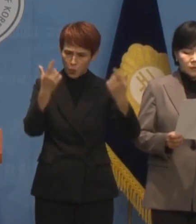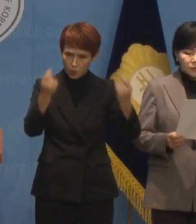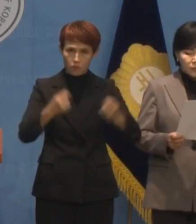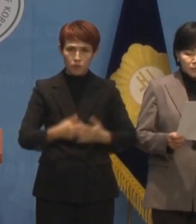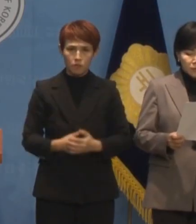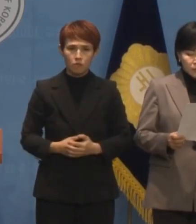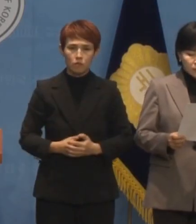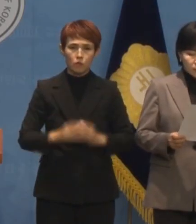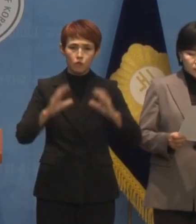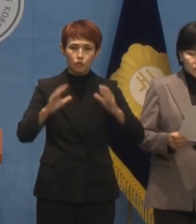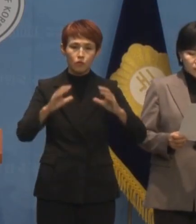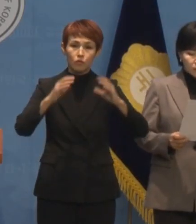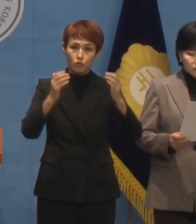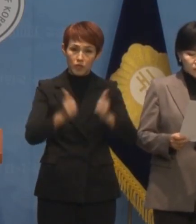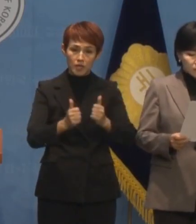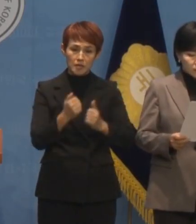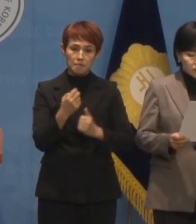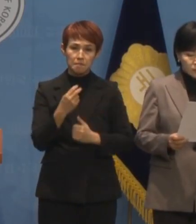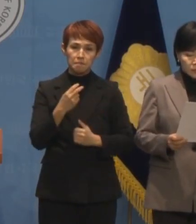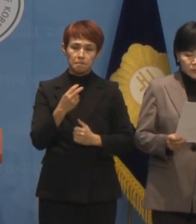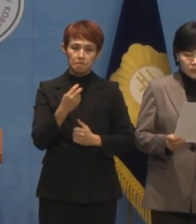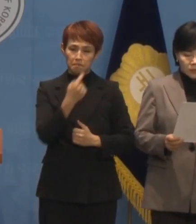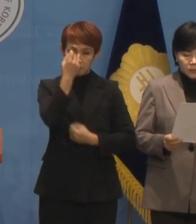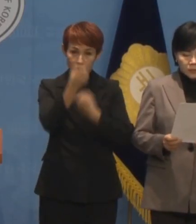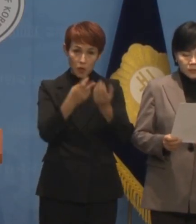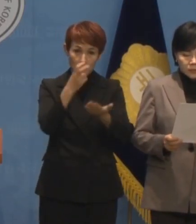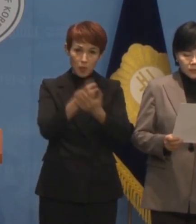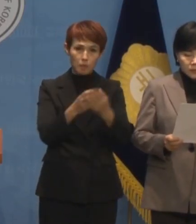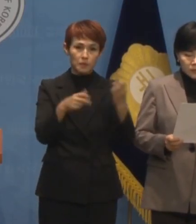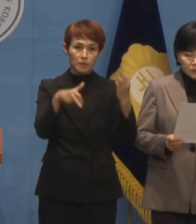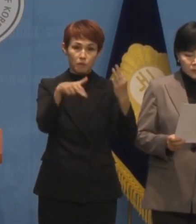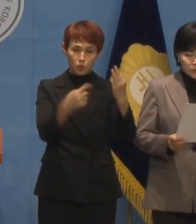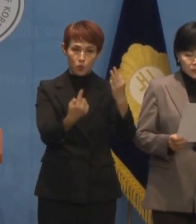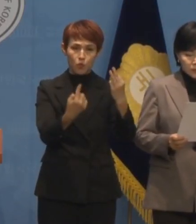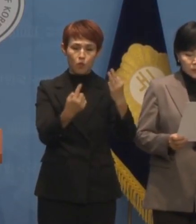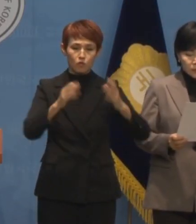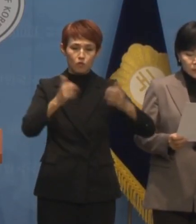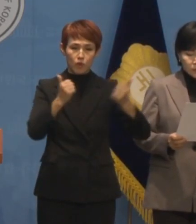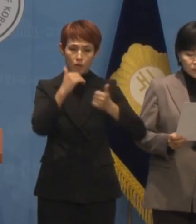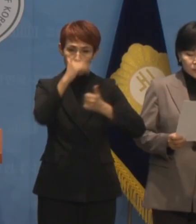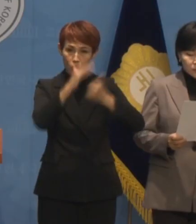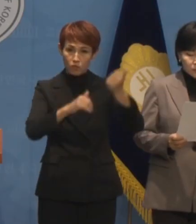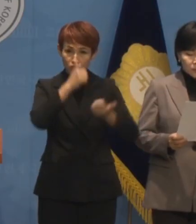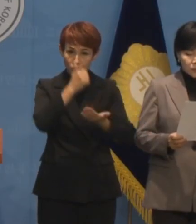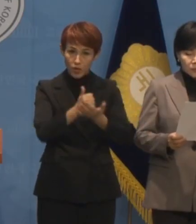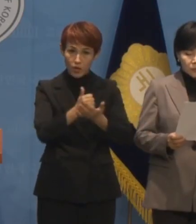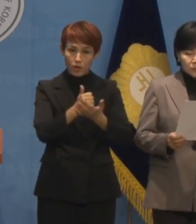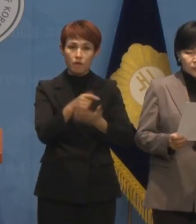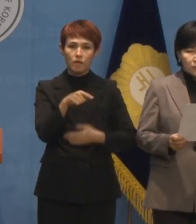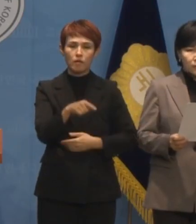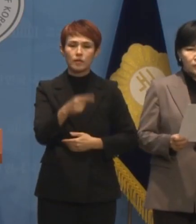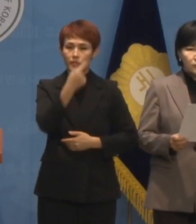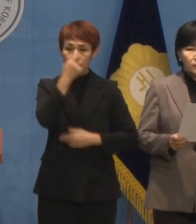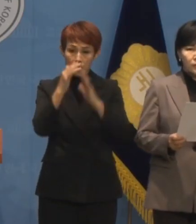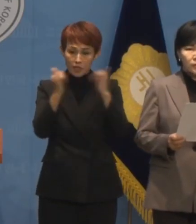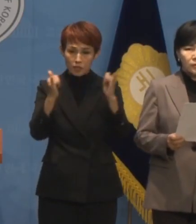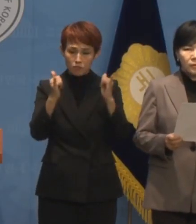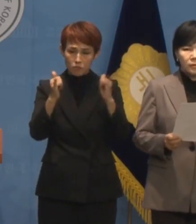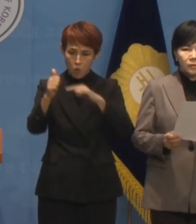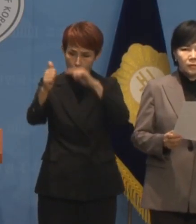국회 증언감정법 제13조 국회 모욕의제 제2항에 따르면 증인이